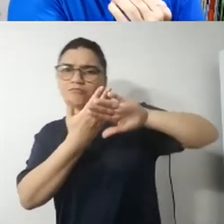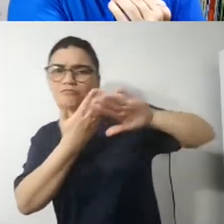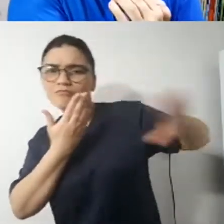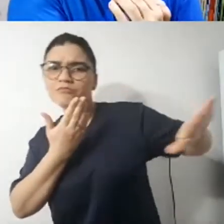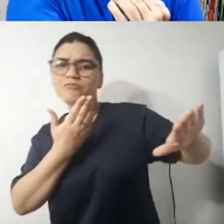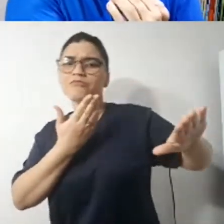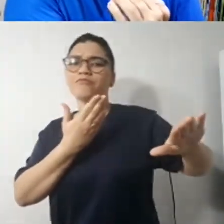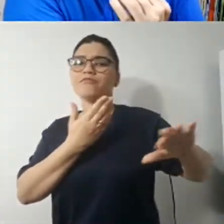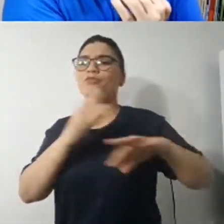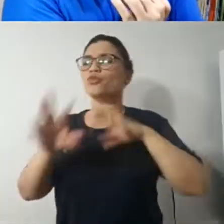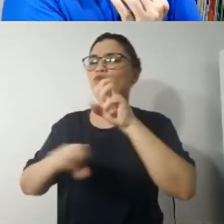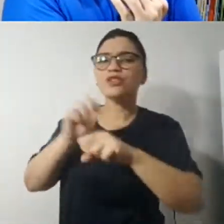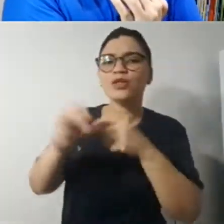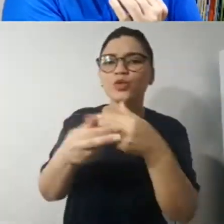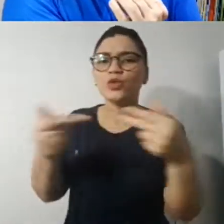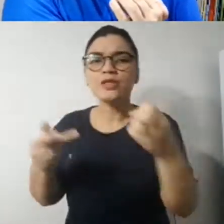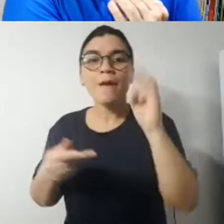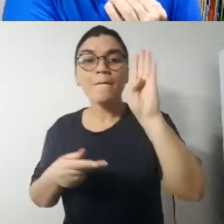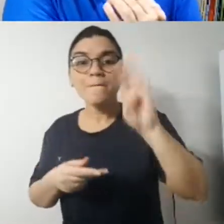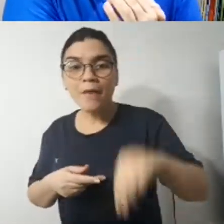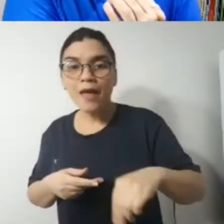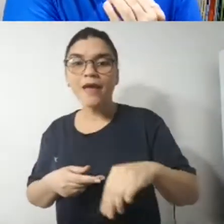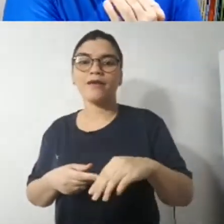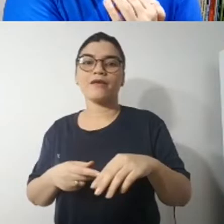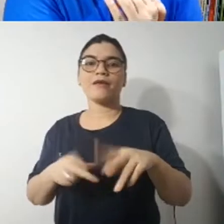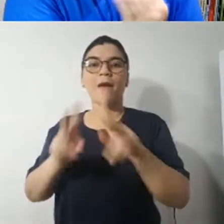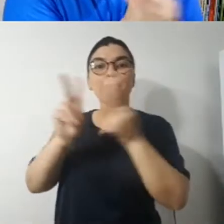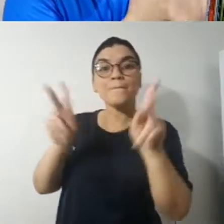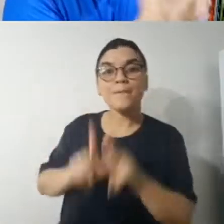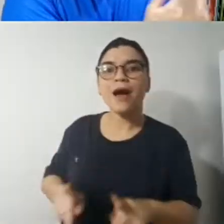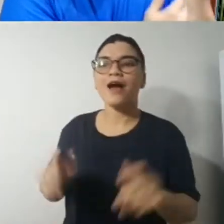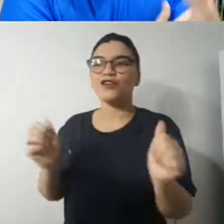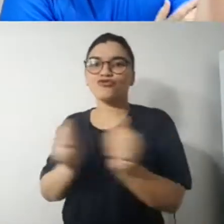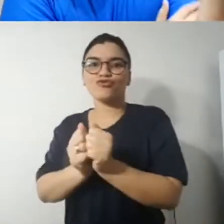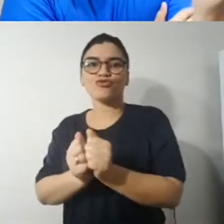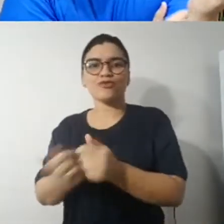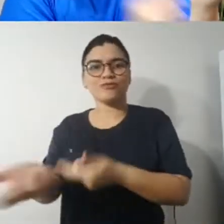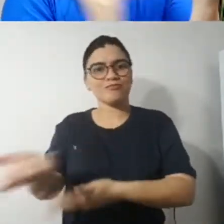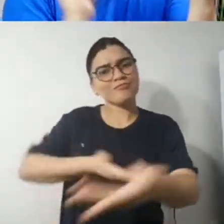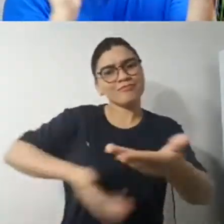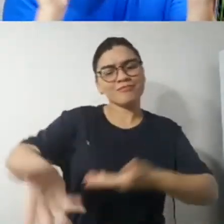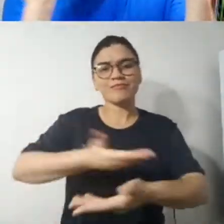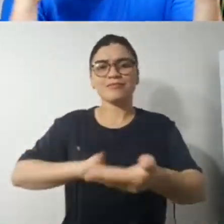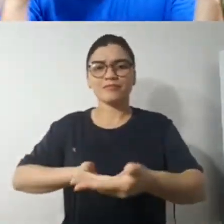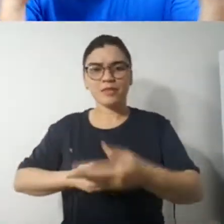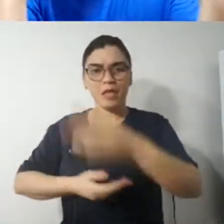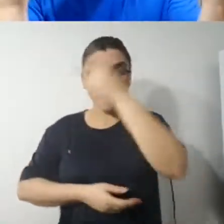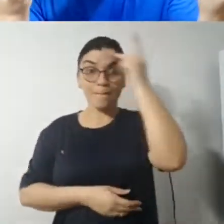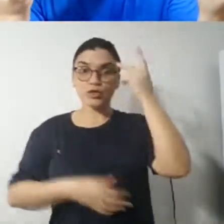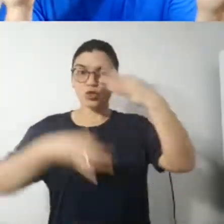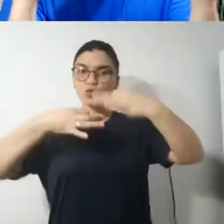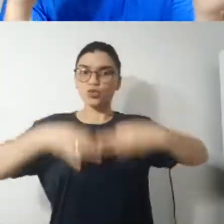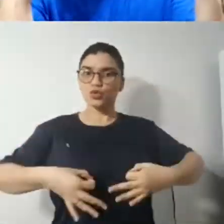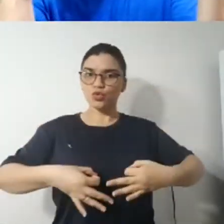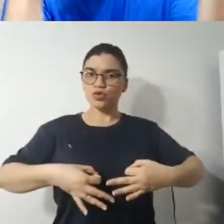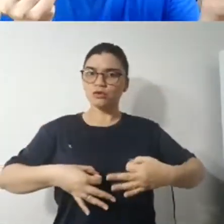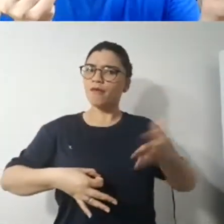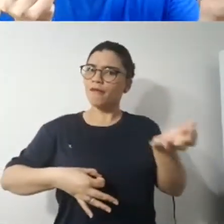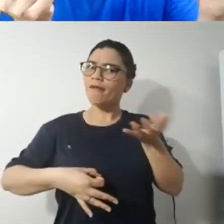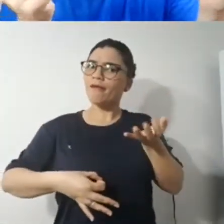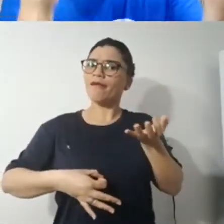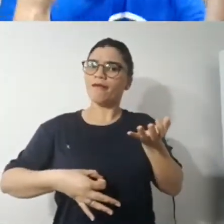empenhar nela. O justo deseja isso. E quando o justo deseja isso e passa a viver isso, ele passa a viver